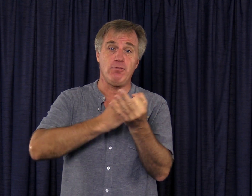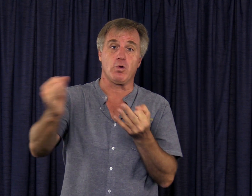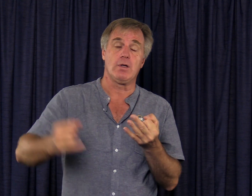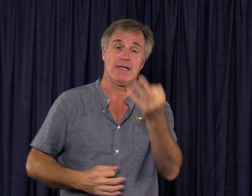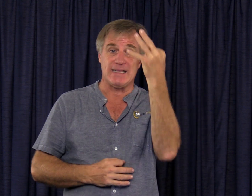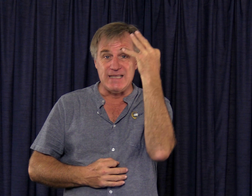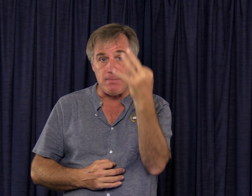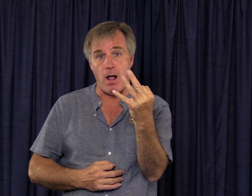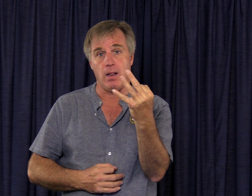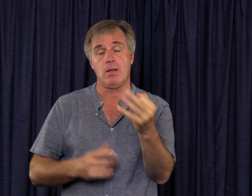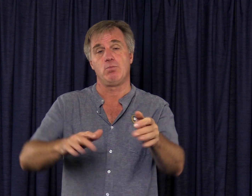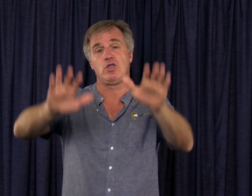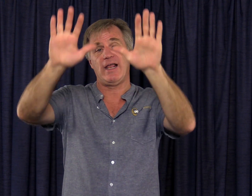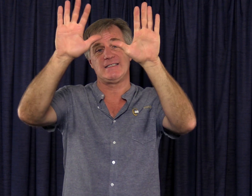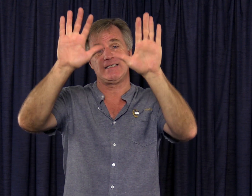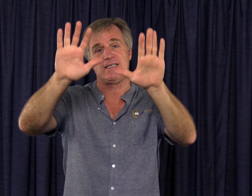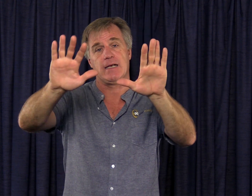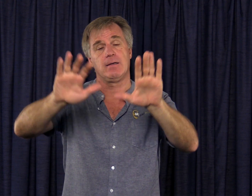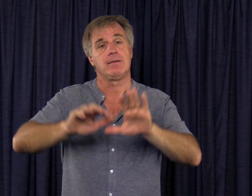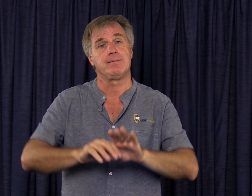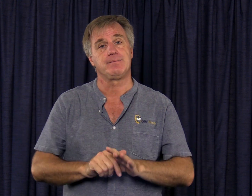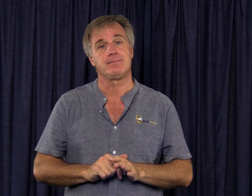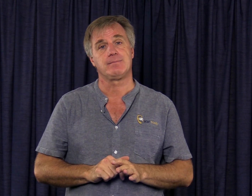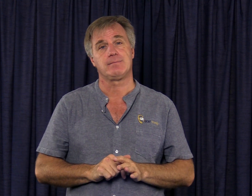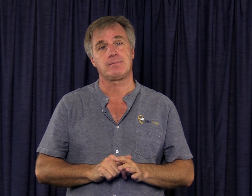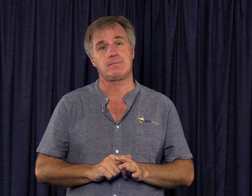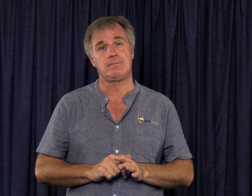vloek. Driemaal moet hy hulle seën.